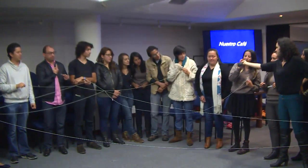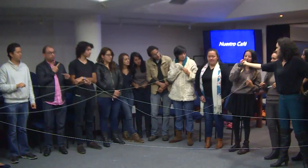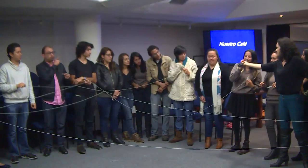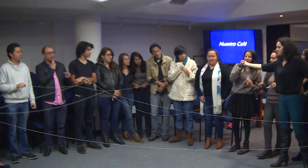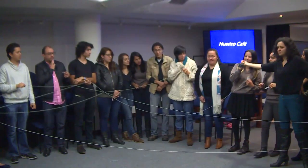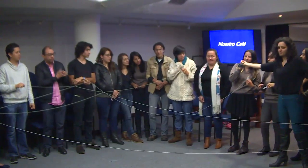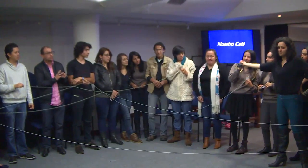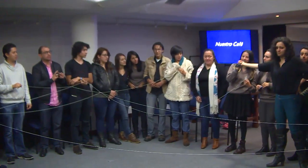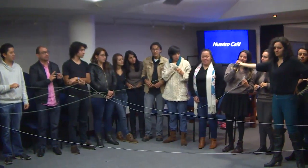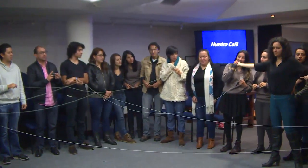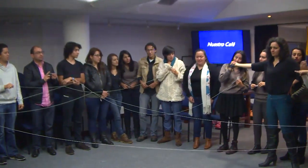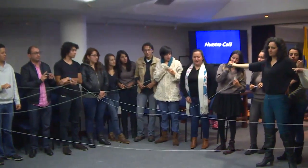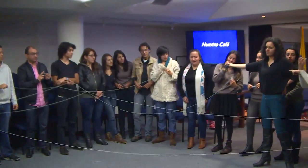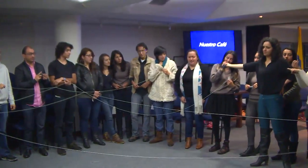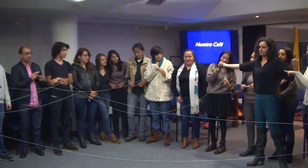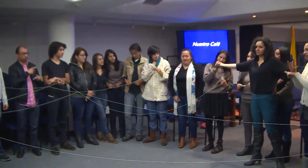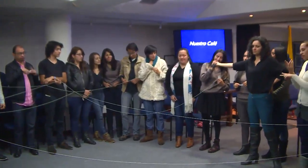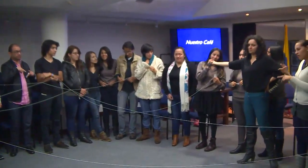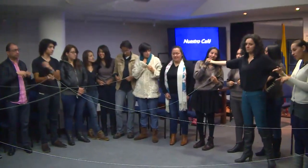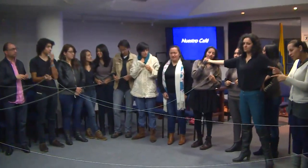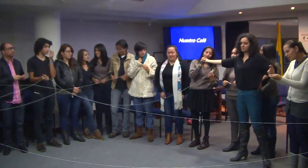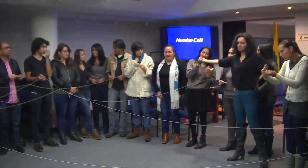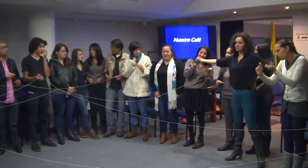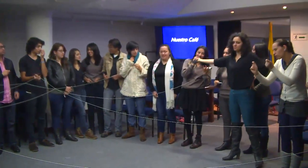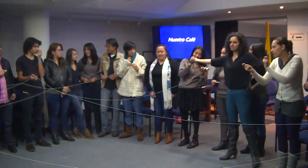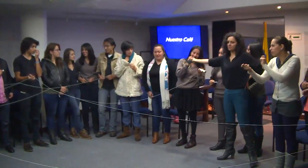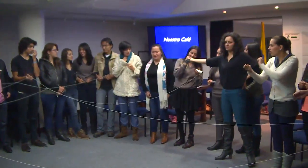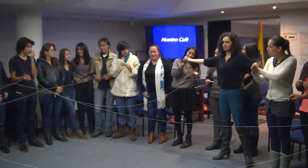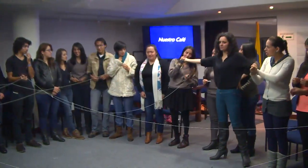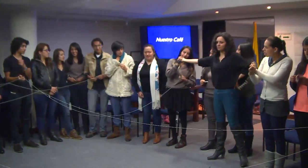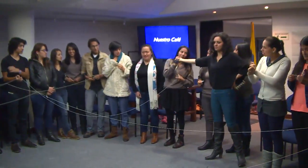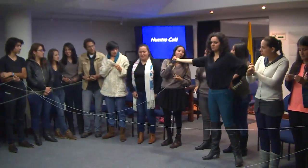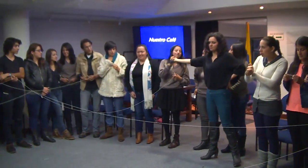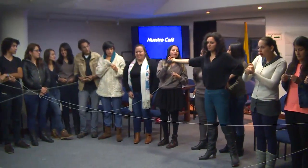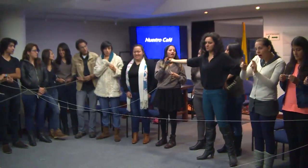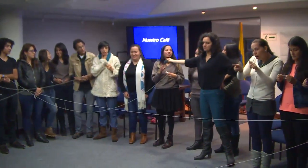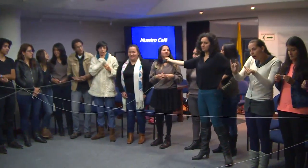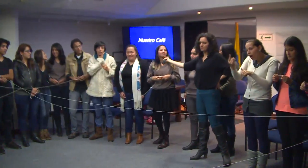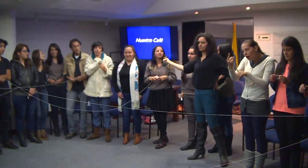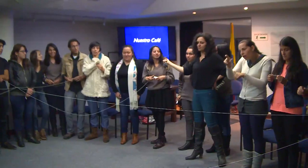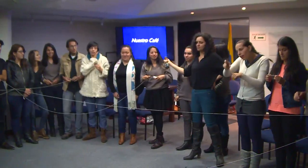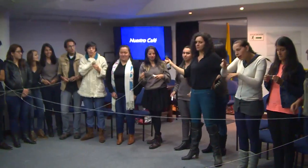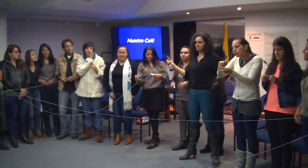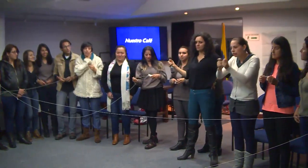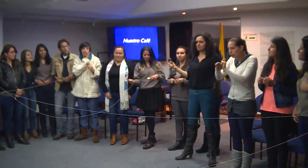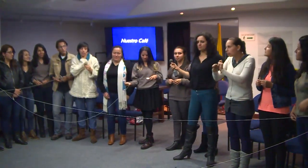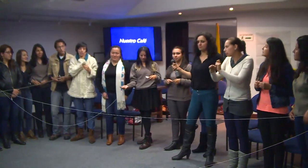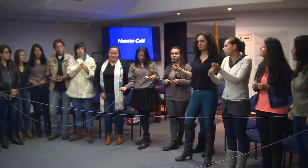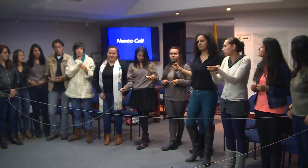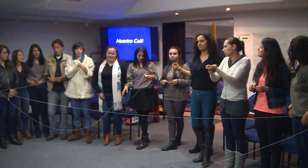Yo soy maestra para transformar lo que necesita ser transformado.